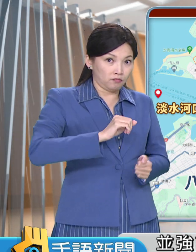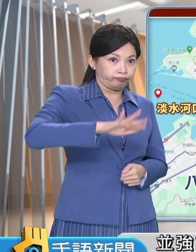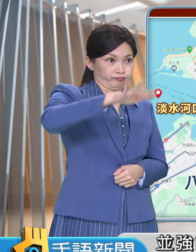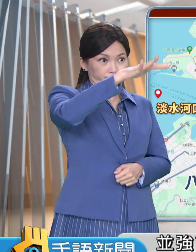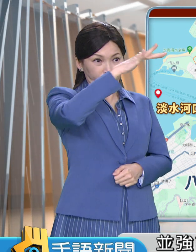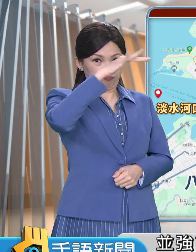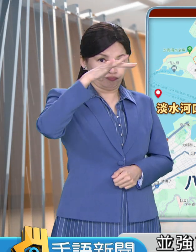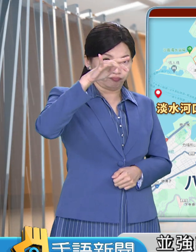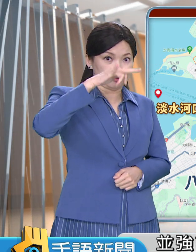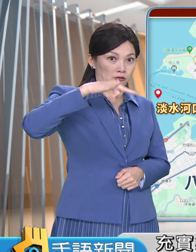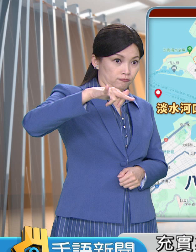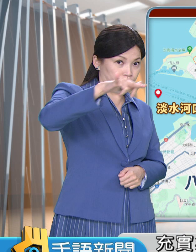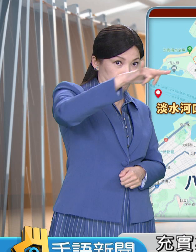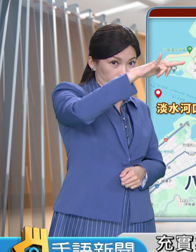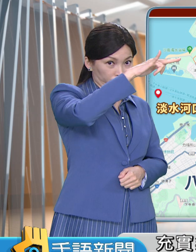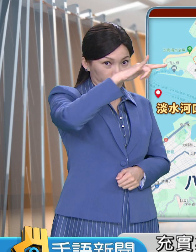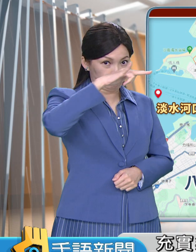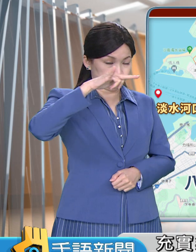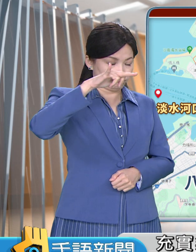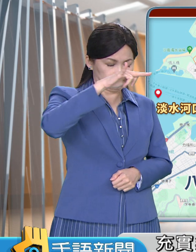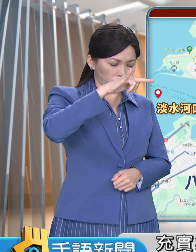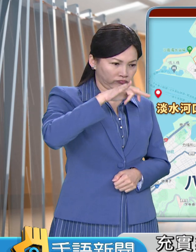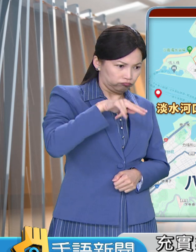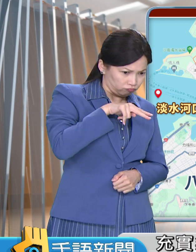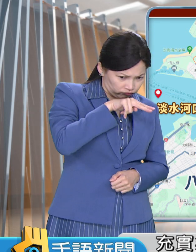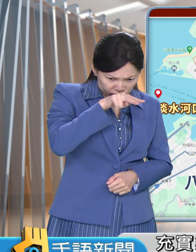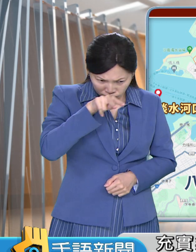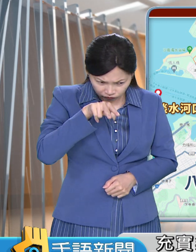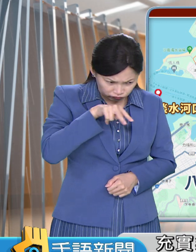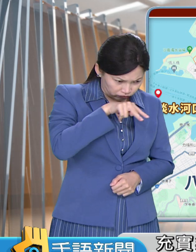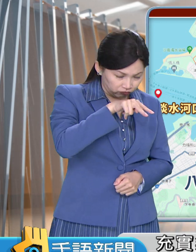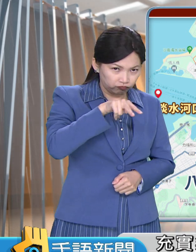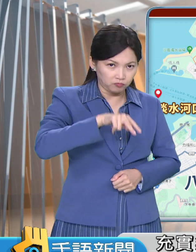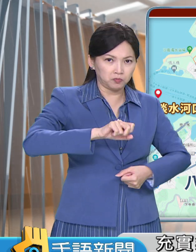统，并且充实无人机巡查机制。